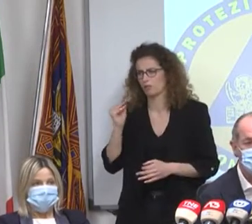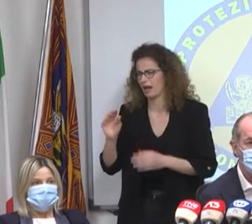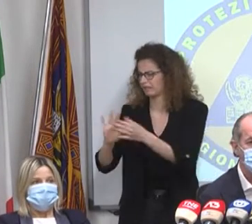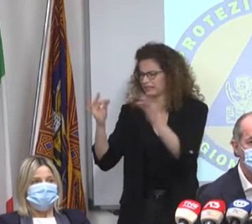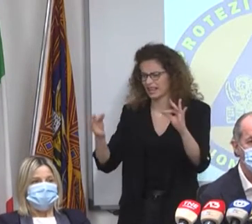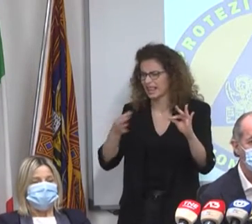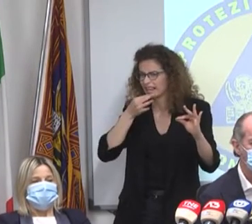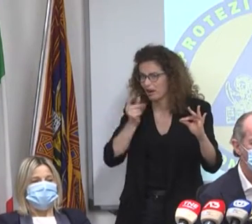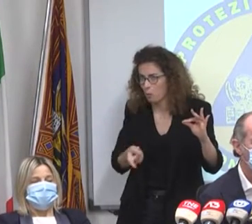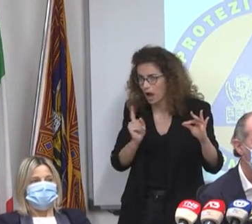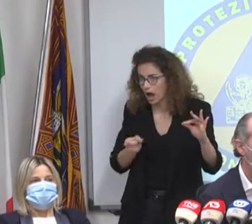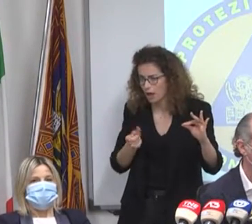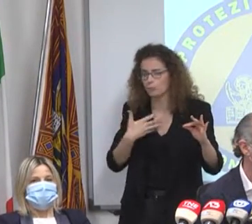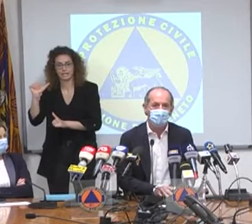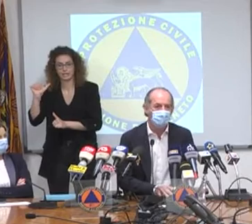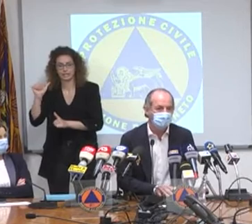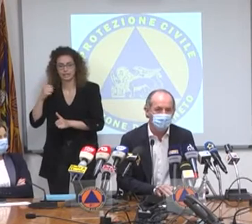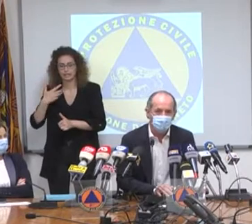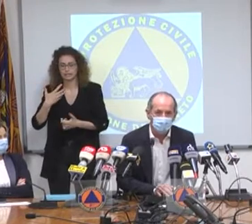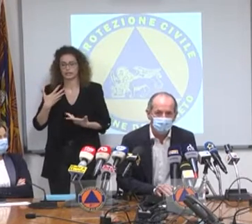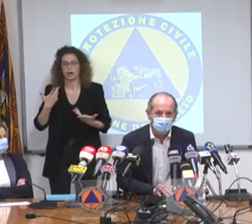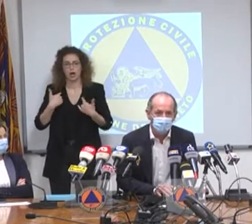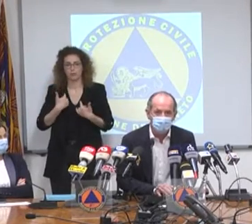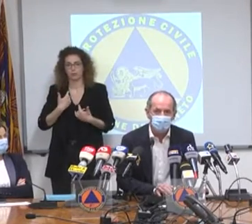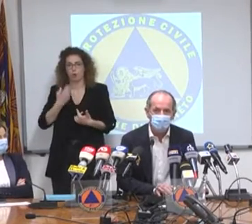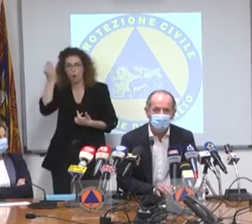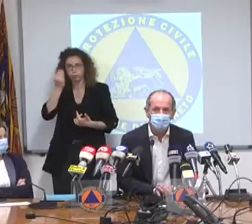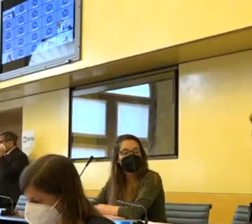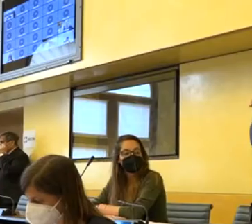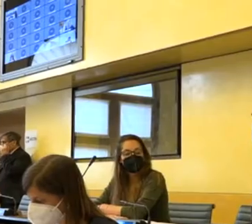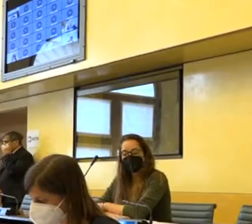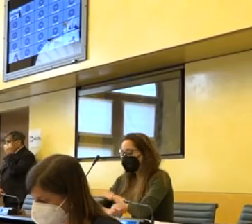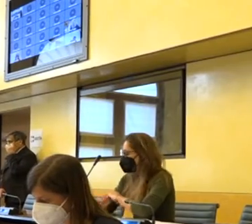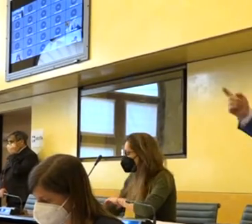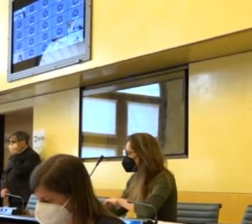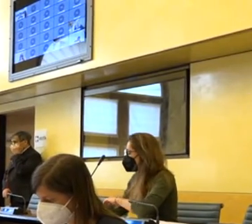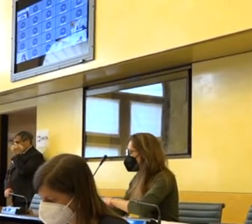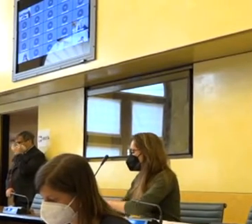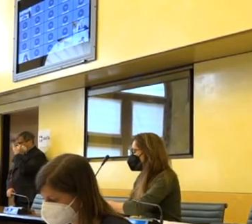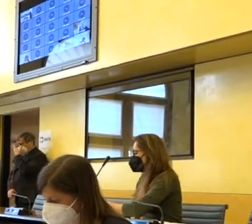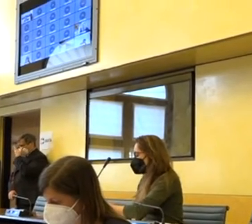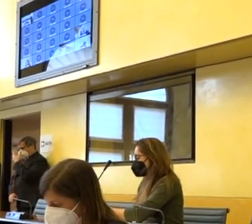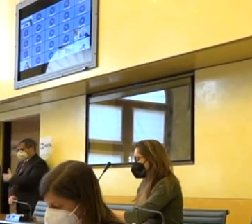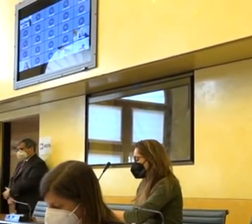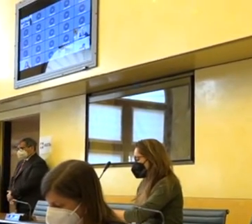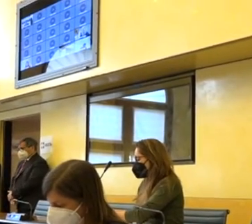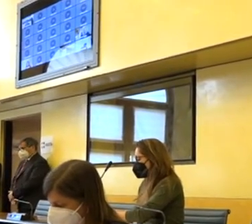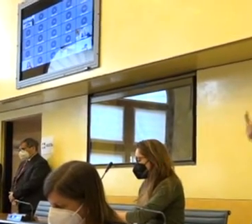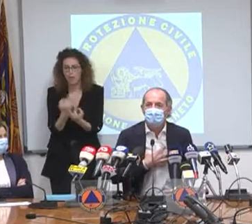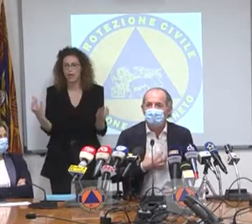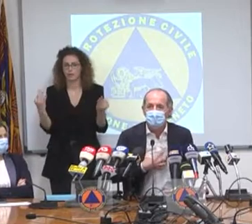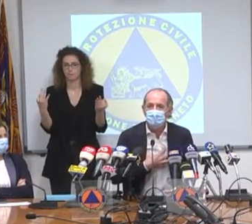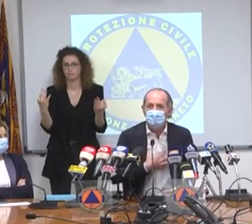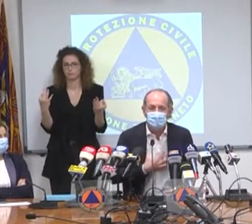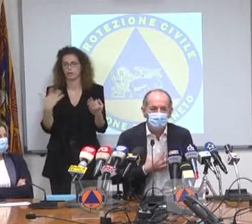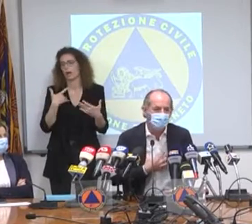della Protezione Civile per la conferenza stampa. Il posto ufficiale dove dire le cose è qui, hanno dichiarato, non il punto stampa di